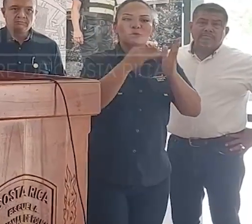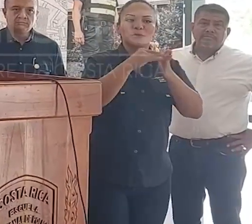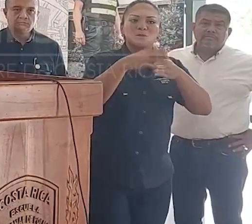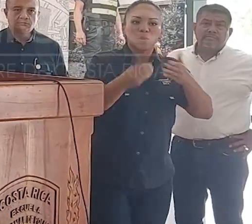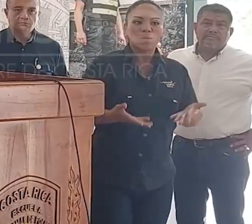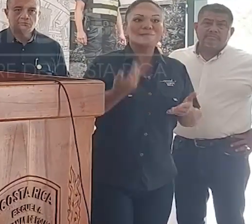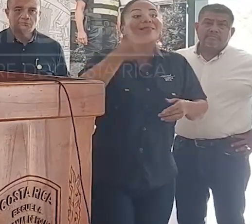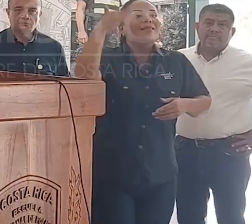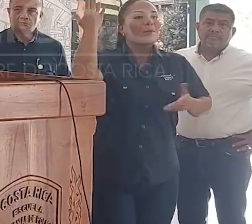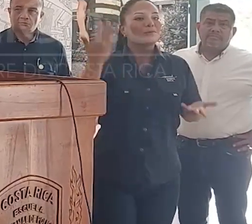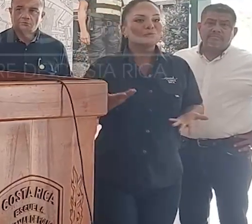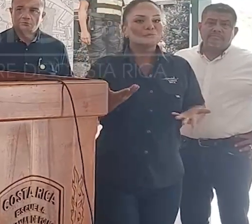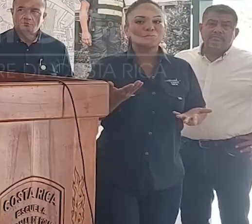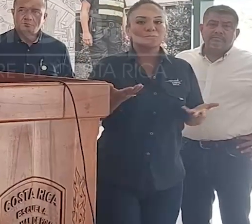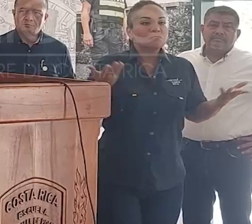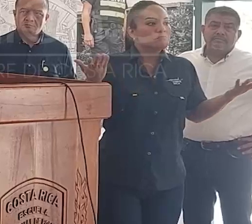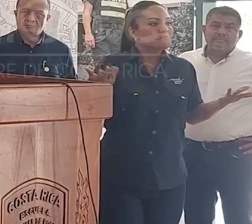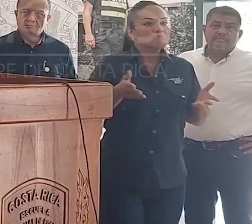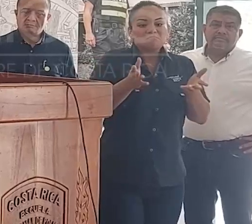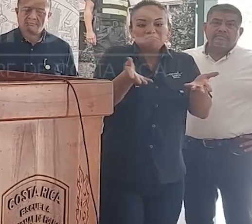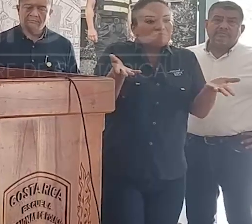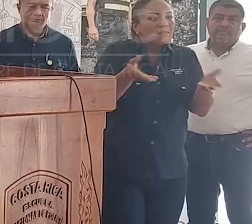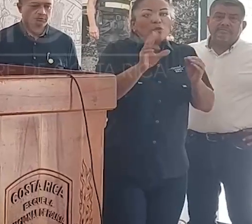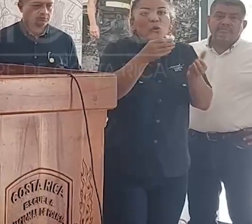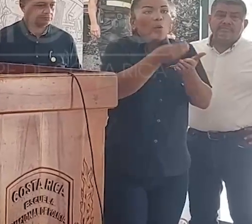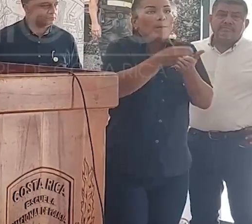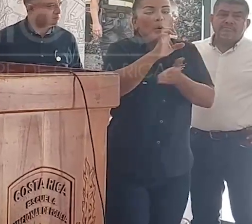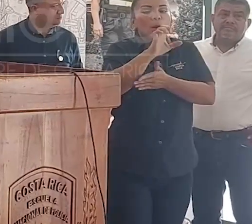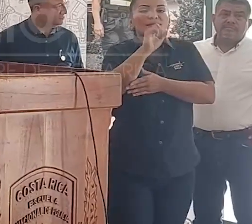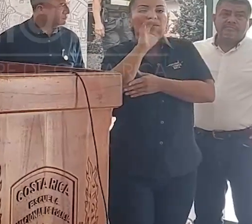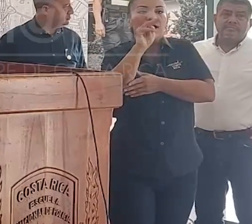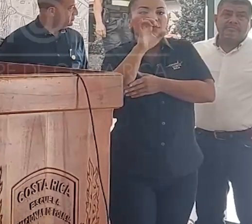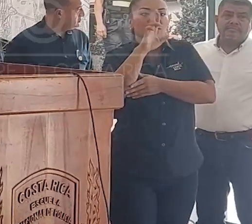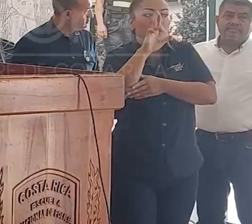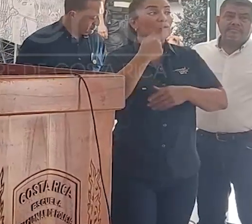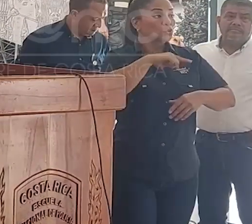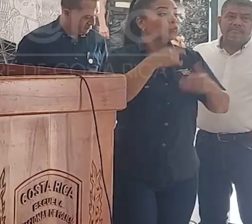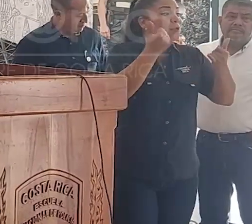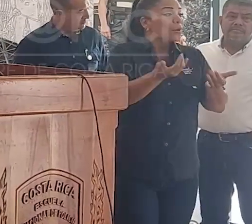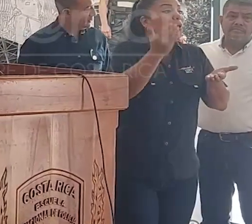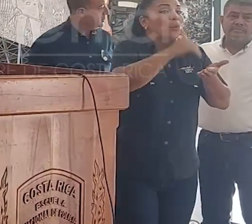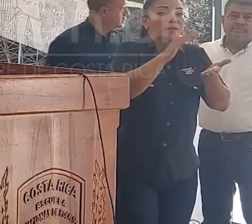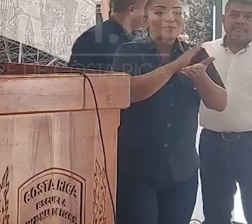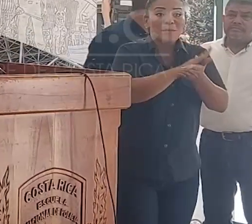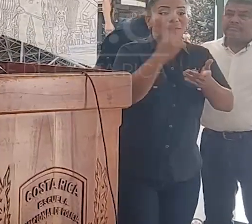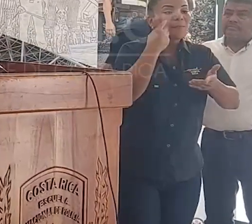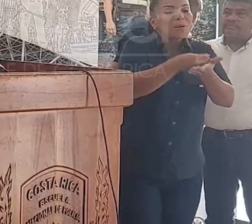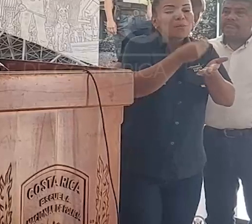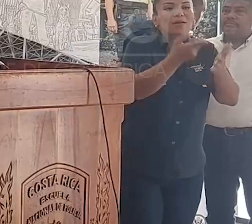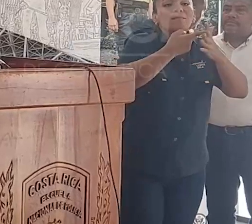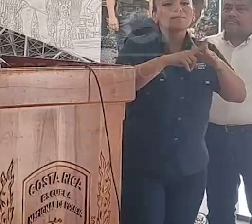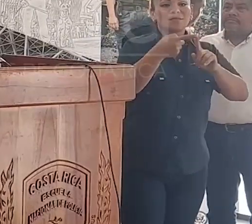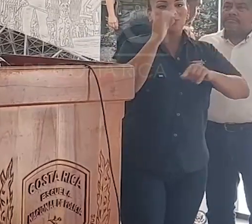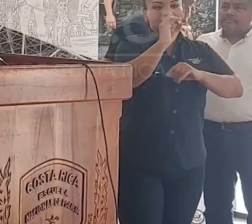dólares teníamos y no los hemos podido comprar. Estamos haciendo la licitación de nuevo,